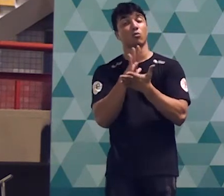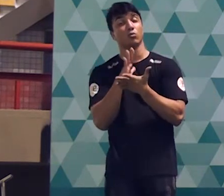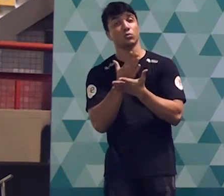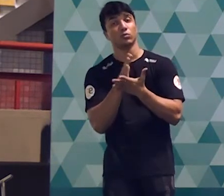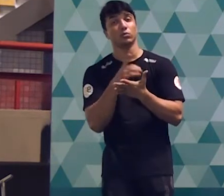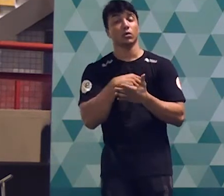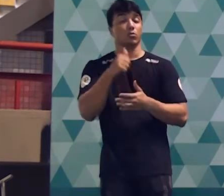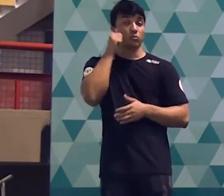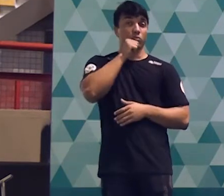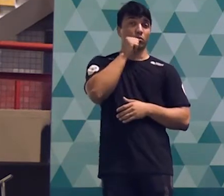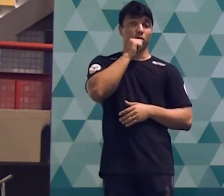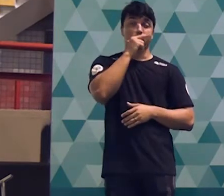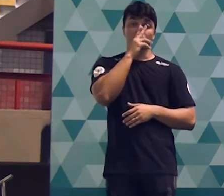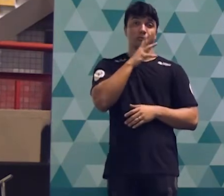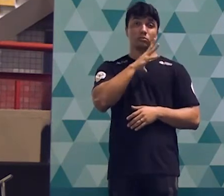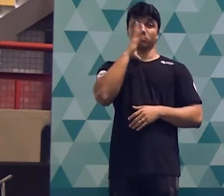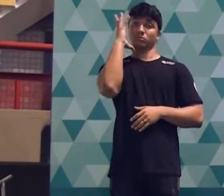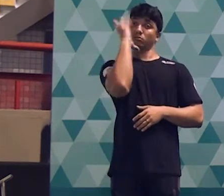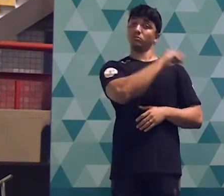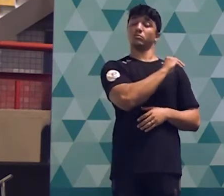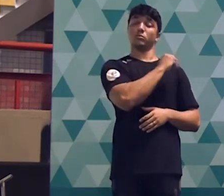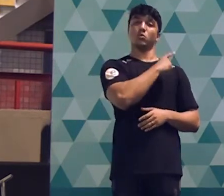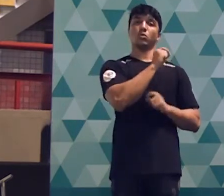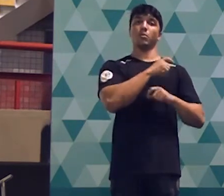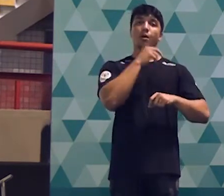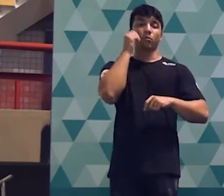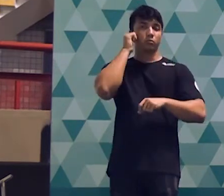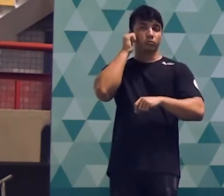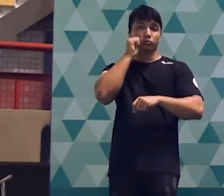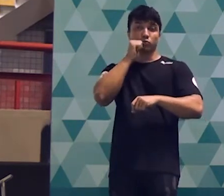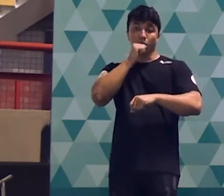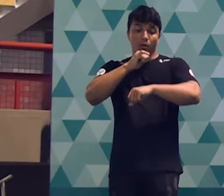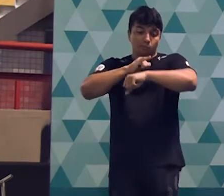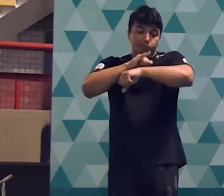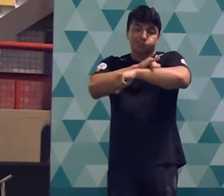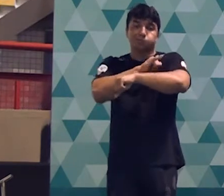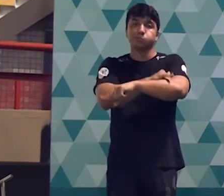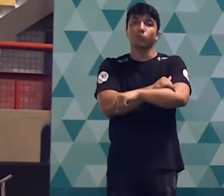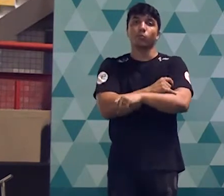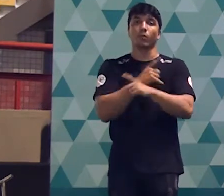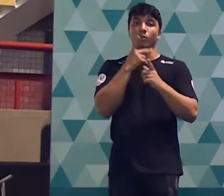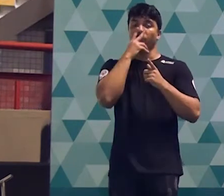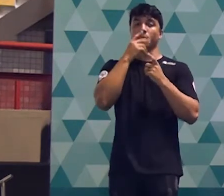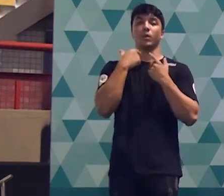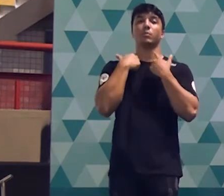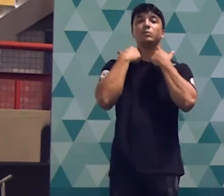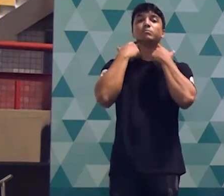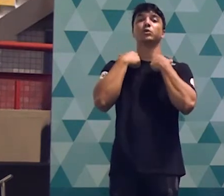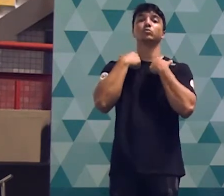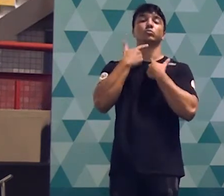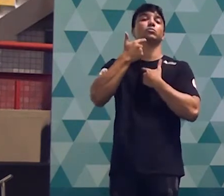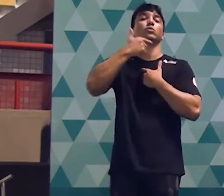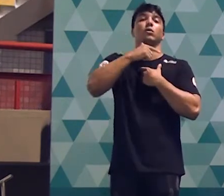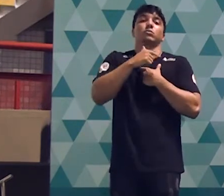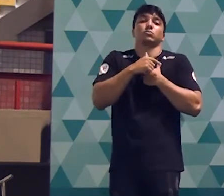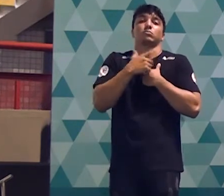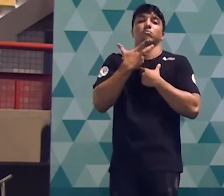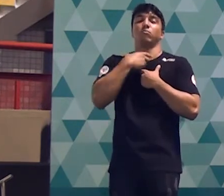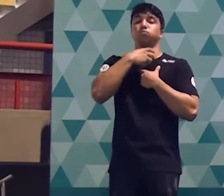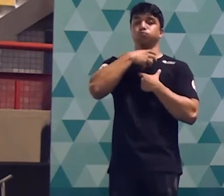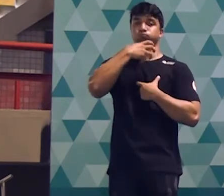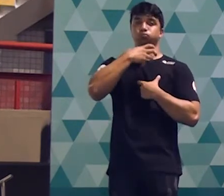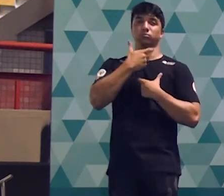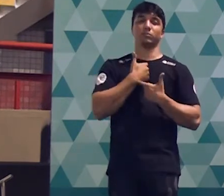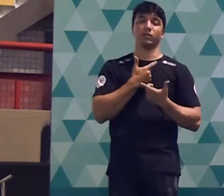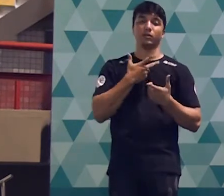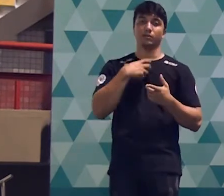mulher bonita era a mulher gordinha, não tinha nem pescoço. Quanto mais cheia, quanto